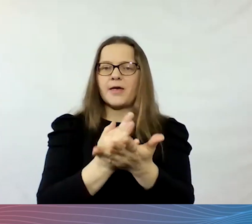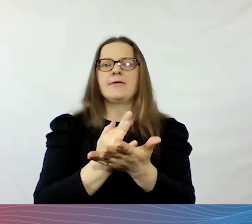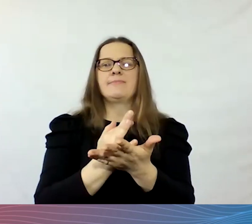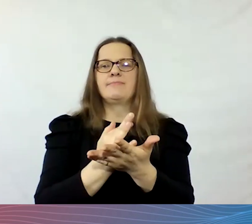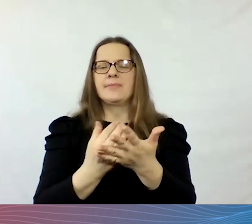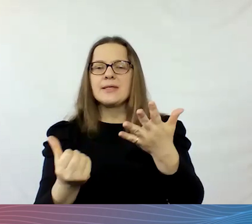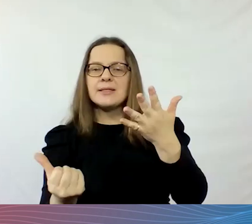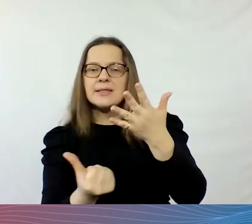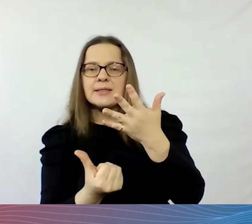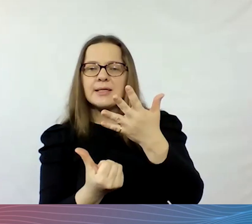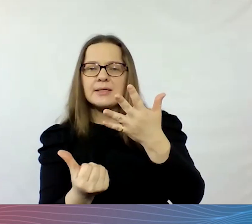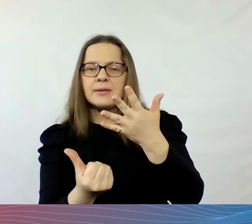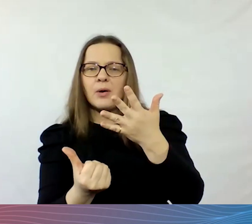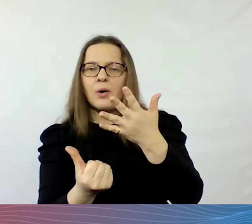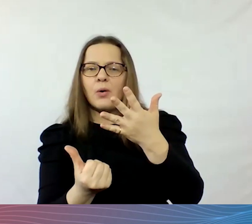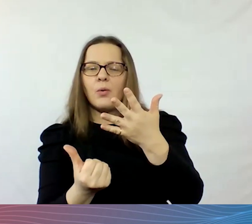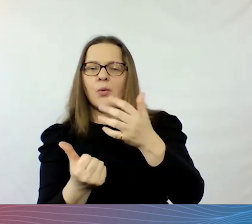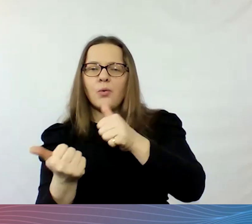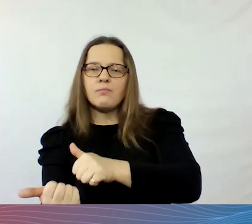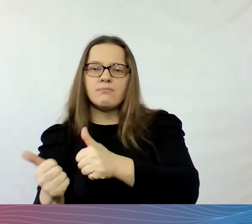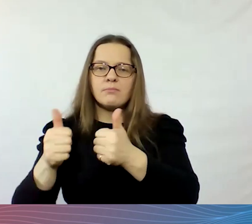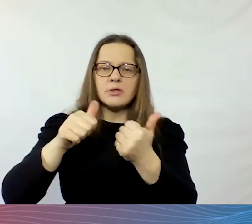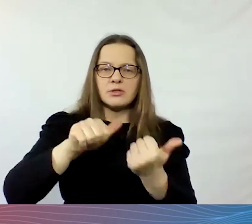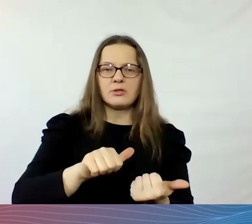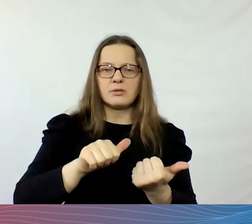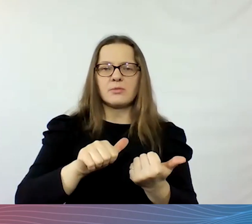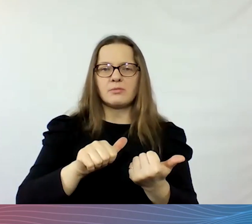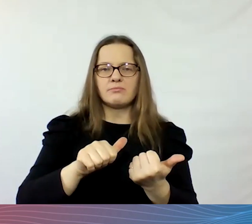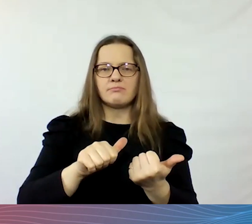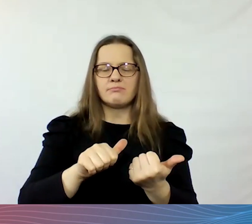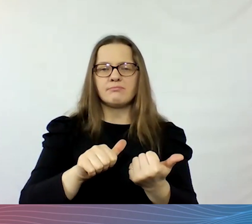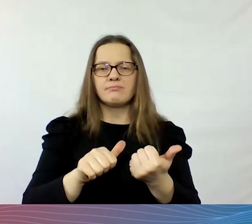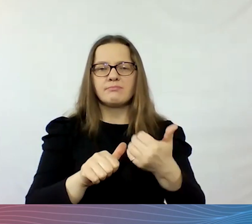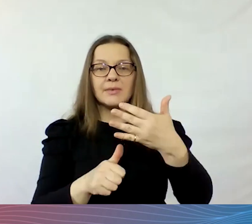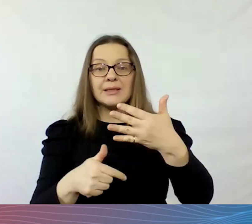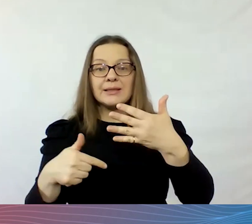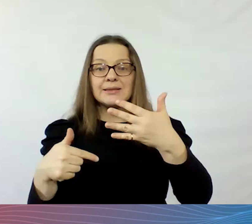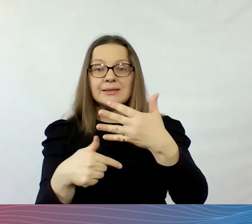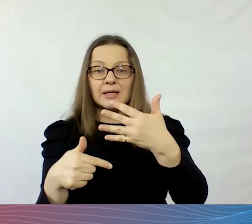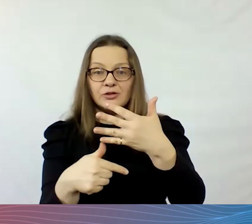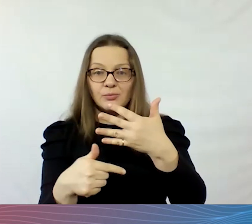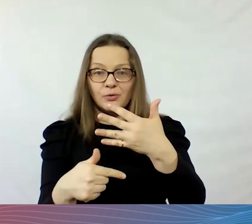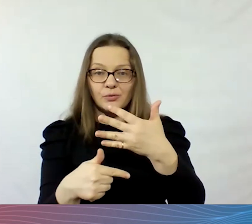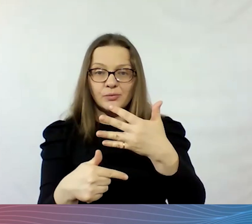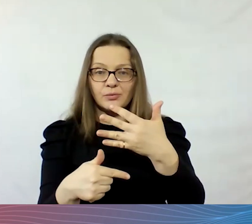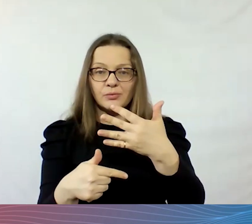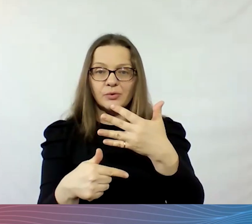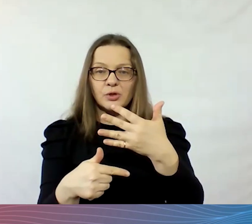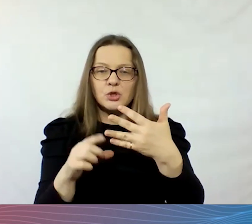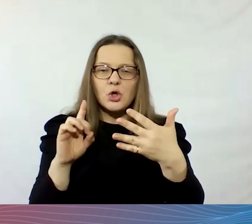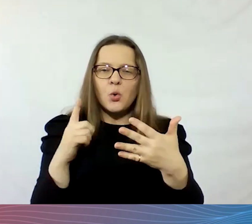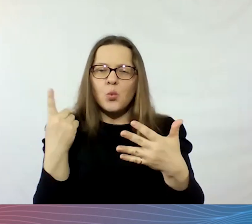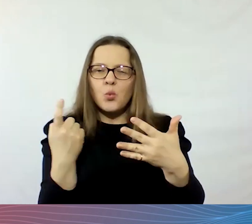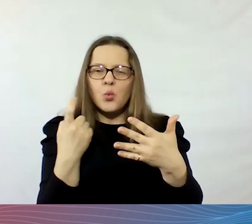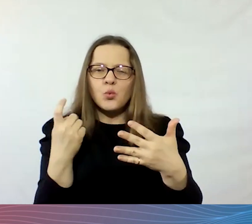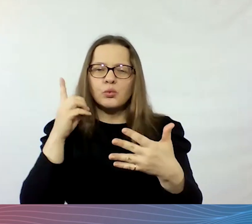só batismo. E depois ele termina com o quê? Com a um só Deus e Pai